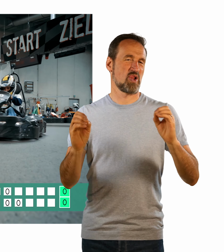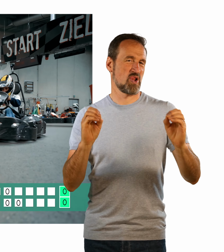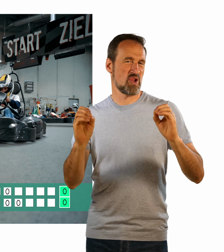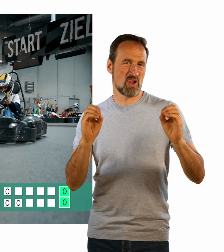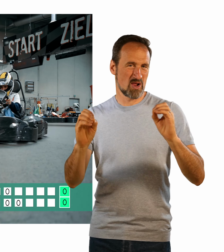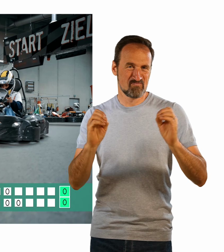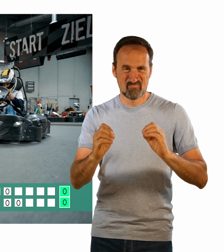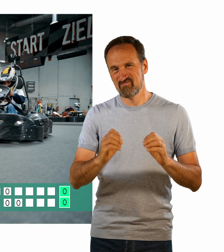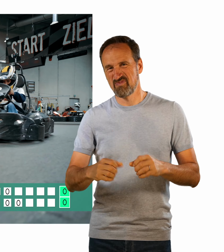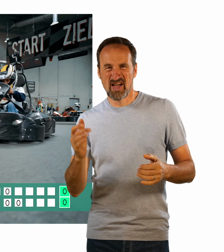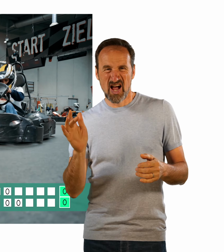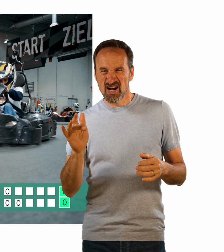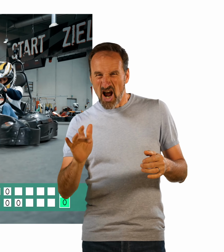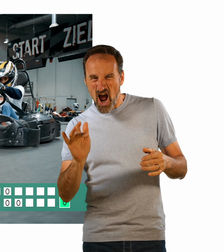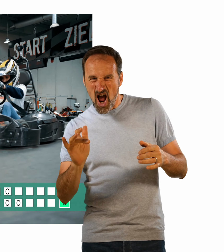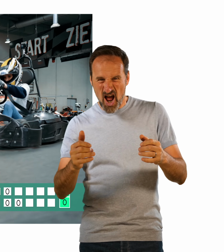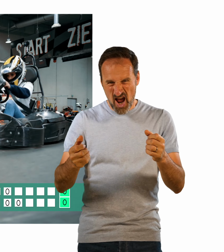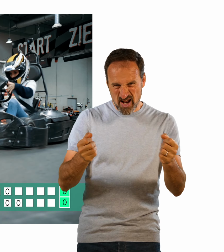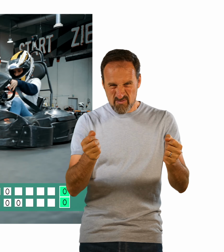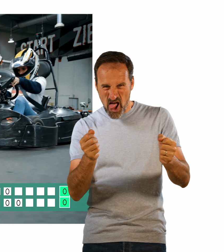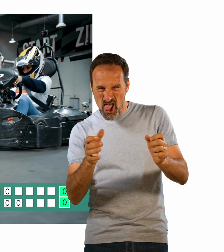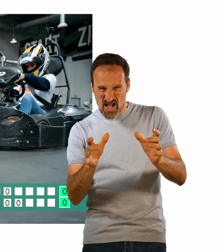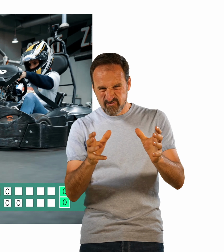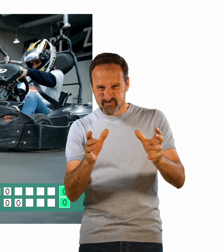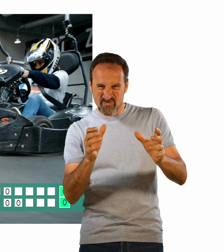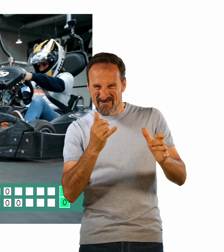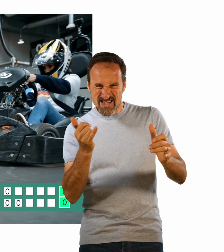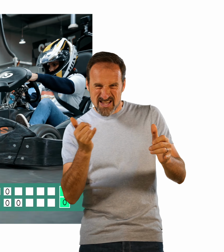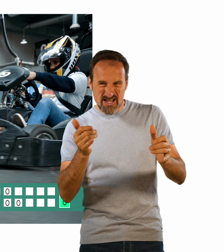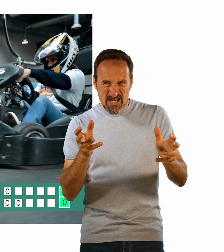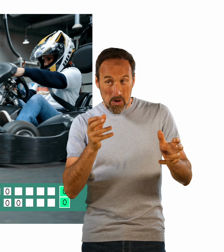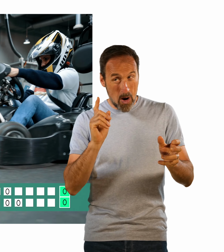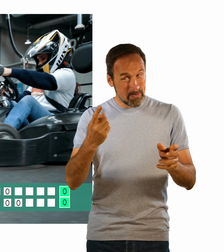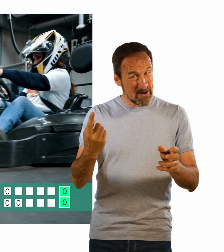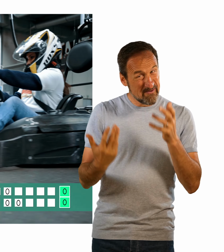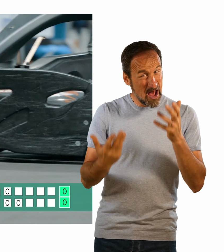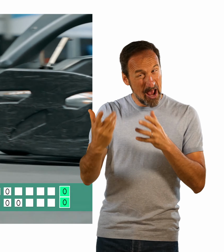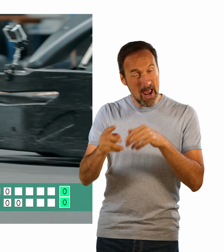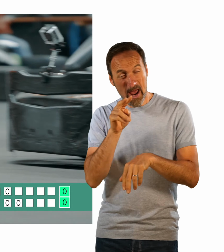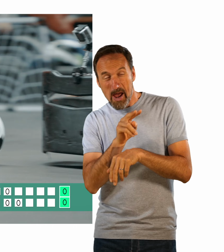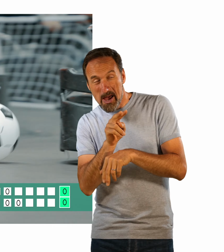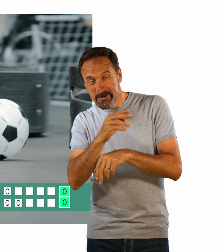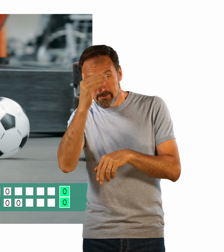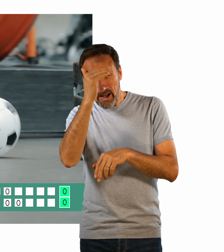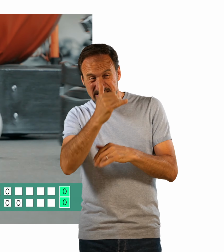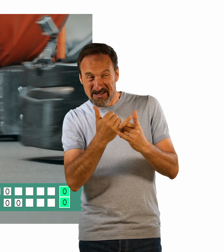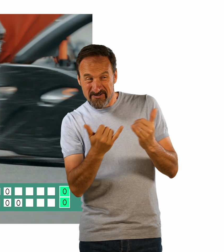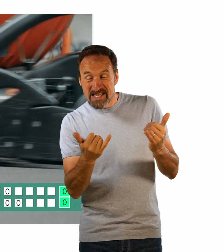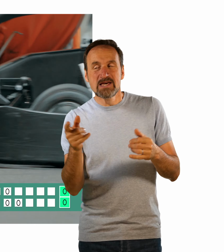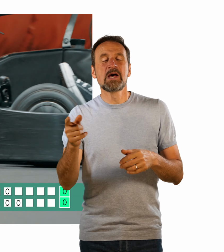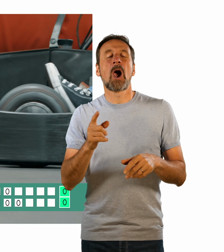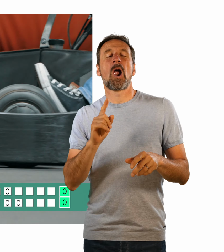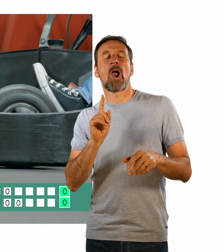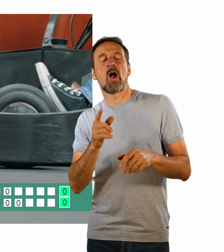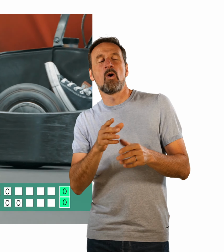-Challenge. Und hat sie sich da was abschauen können bei Basti? Wie man diesen Ball am besten hier um die Strecke befördert? Und es sieht jetzt